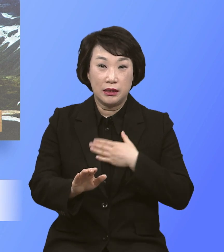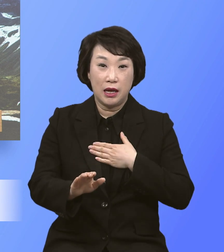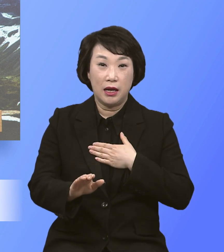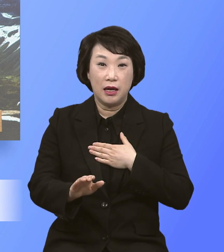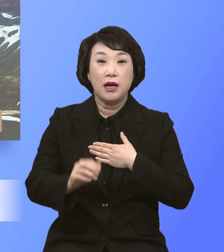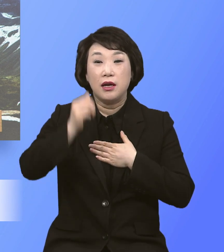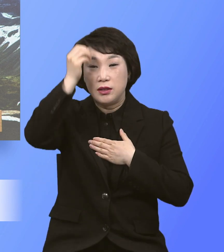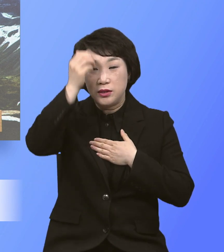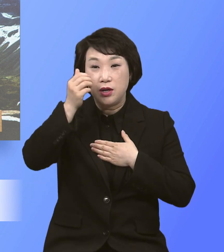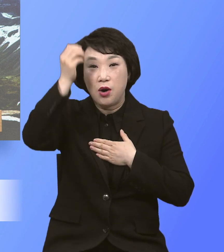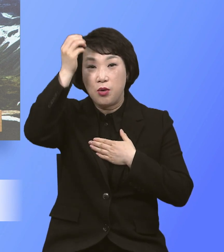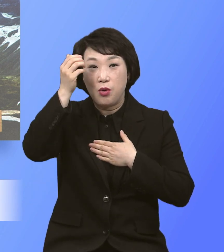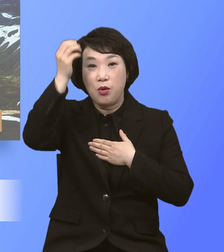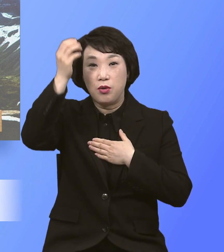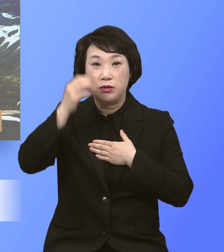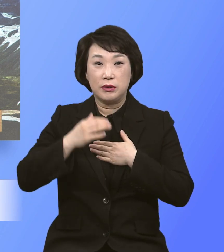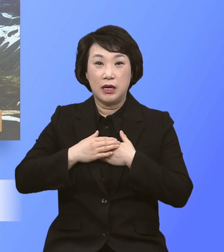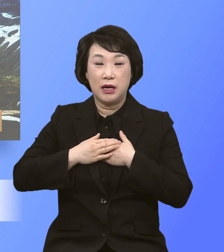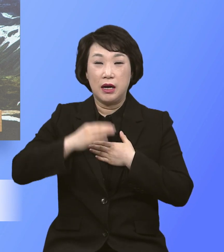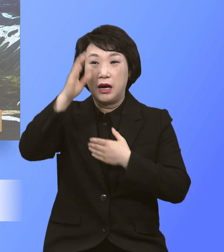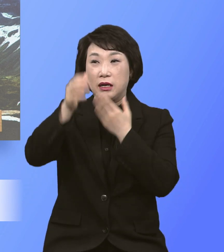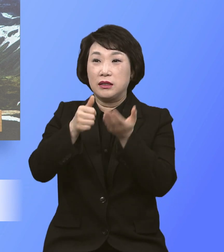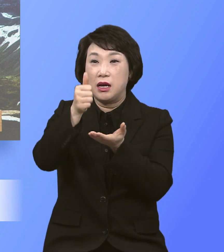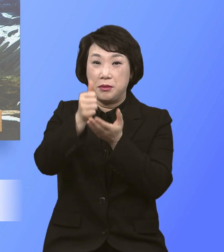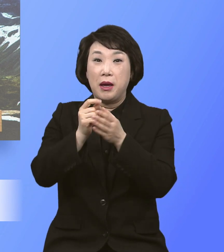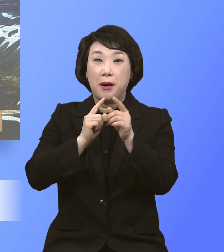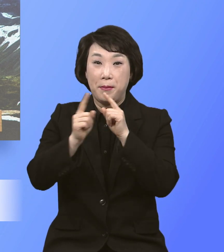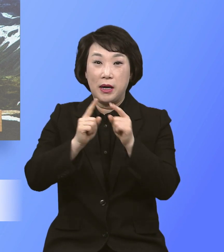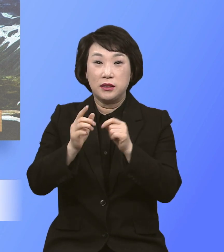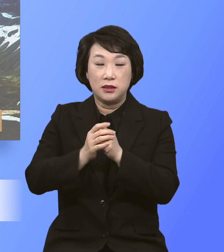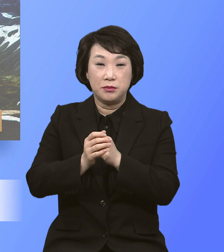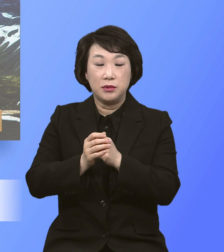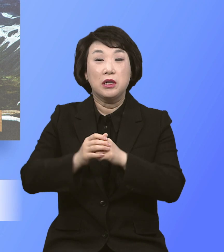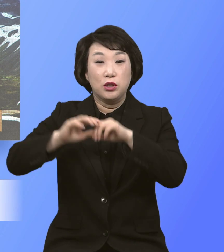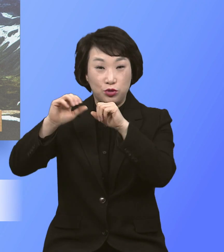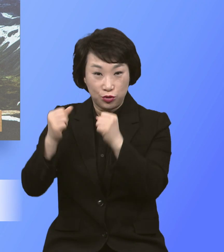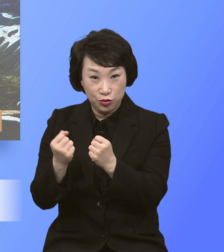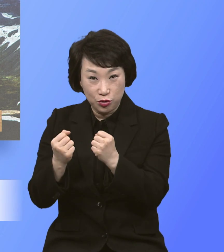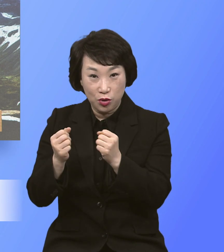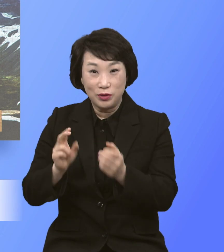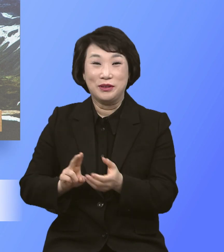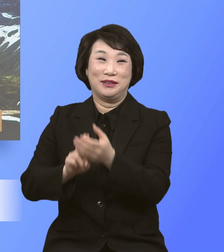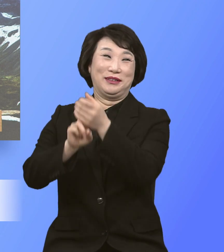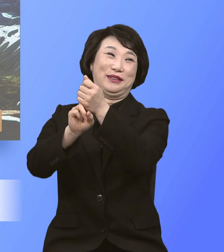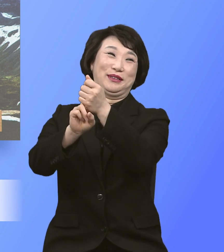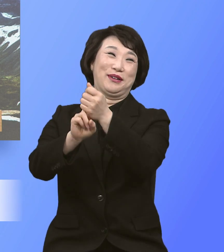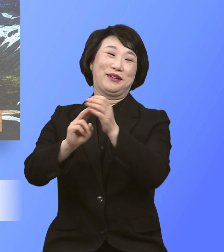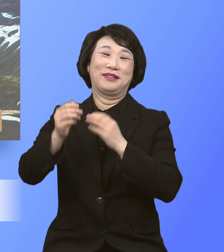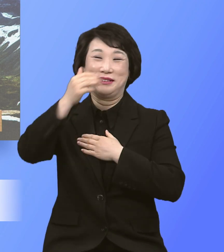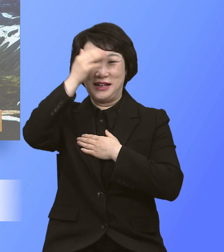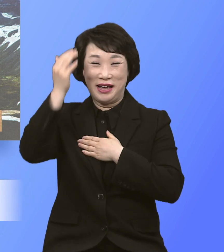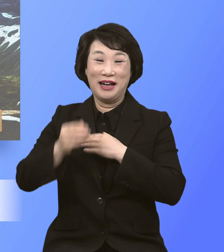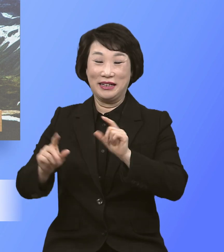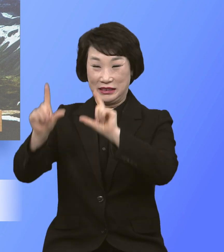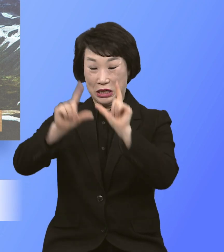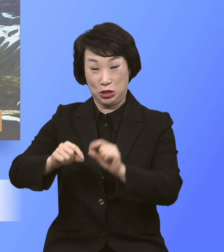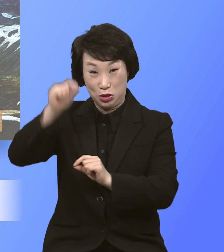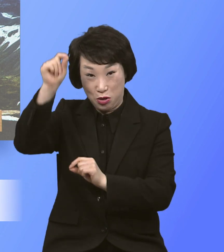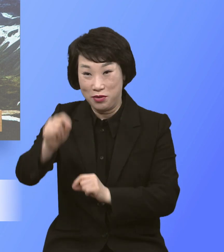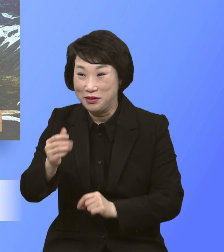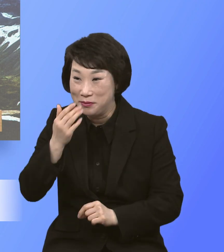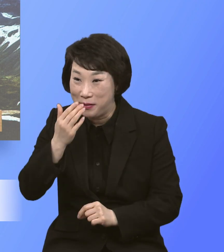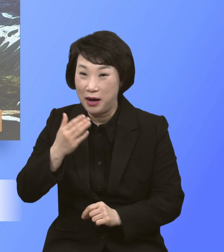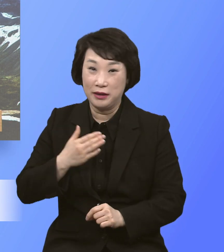내 영혼은 하나님 말씀을 수용하면 이적적으로 영원히 사는 것이요,